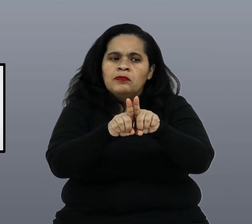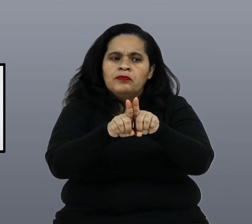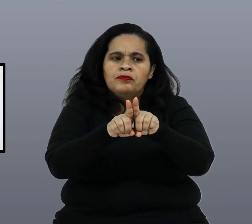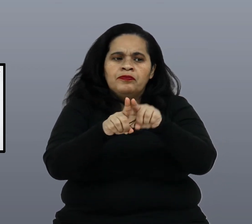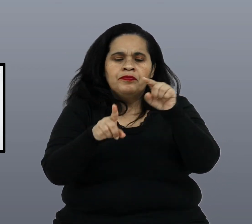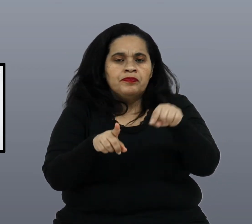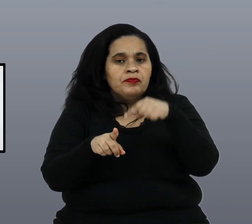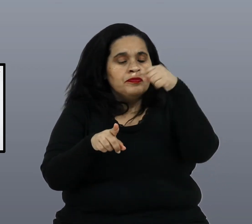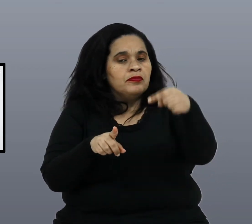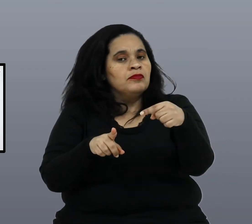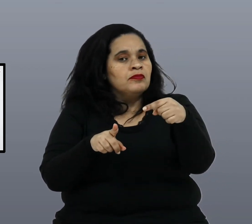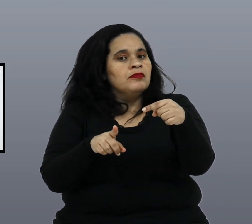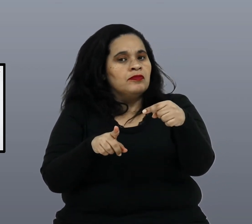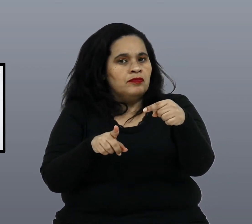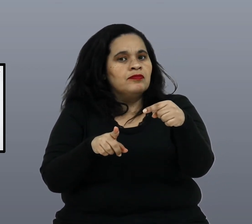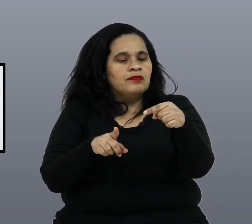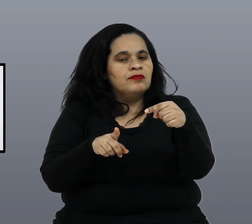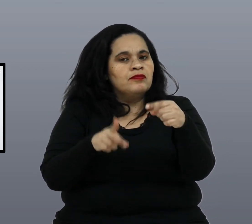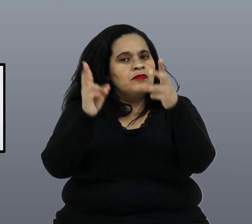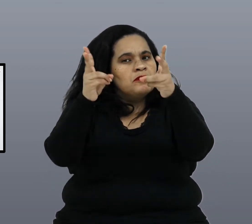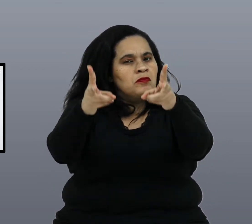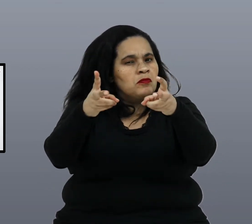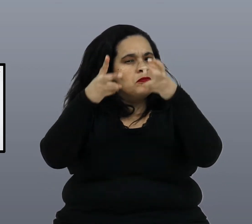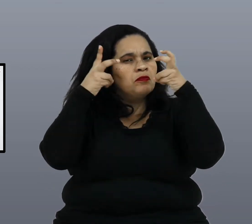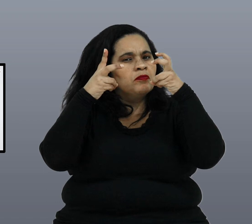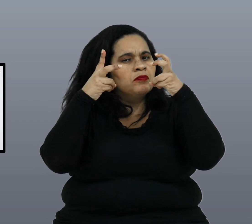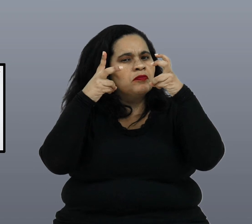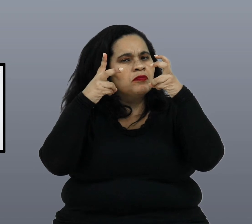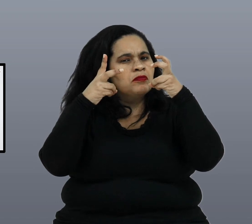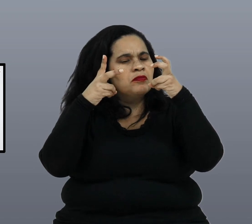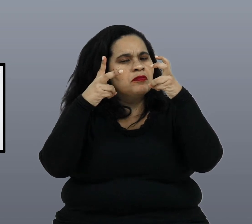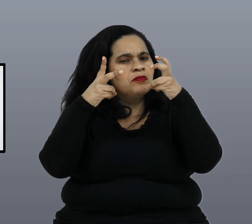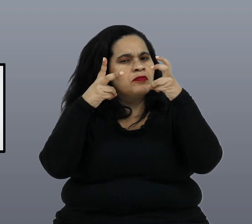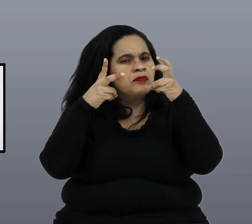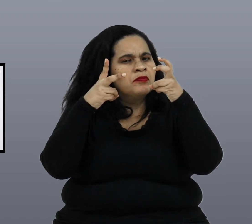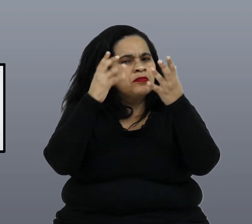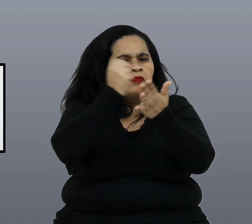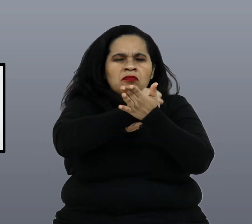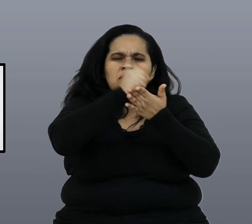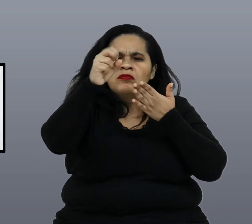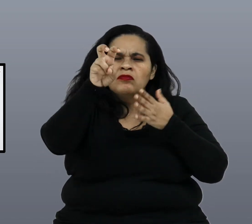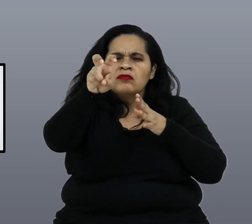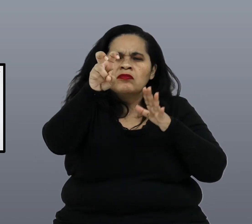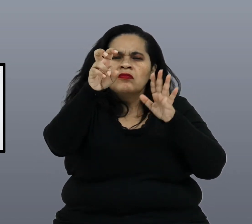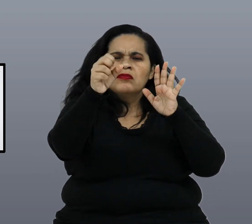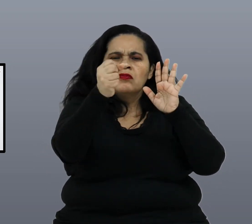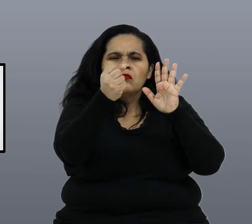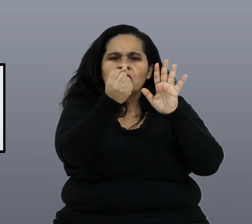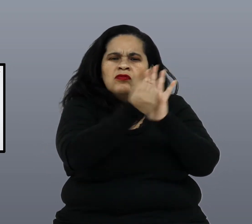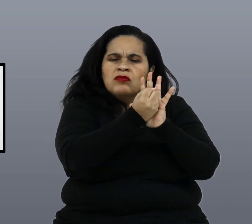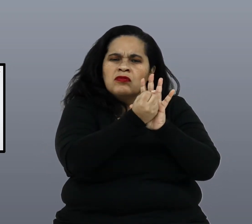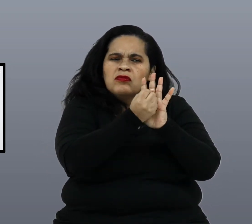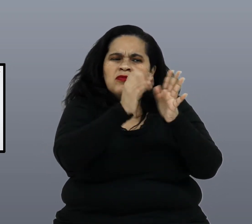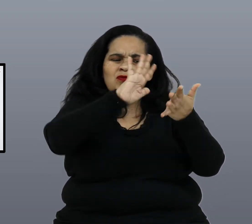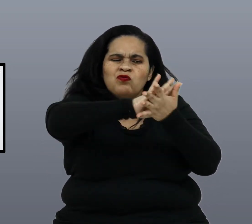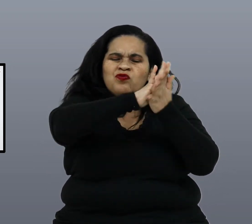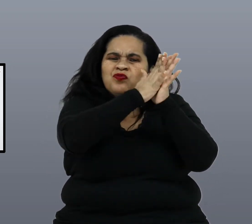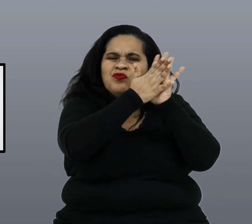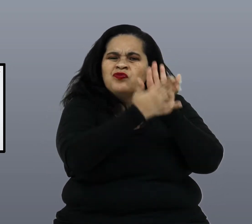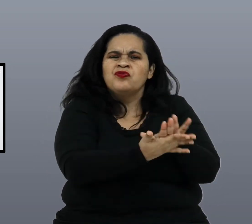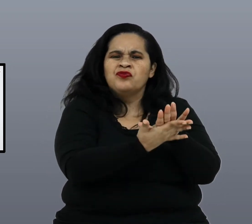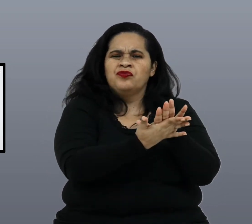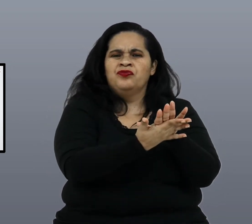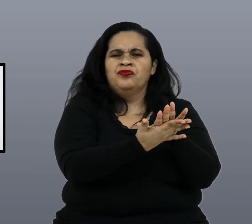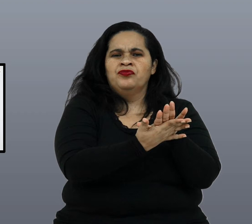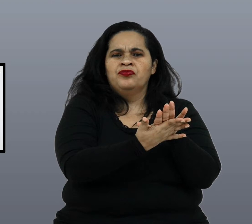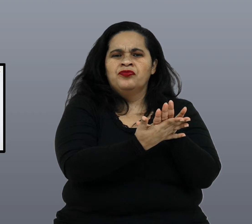vamos encontrar que ele é destruído. Passa 5 séculos, tudo bem, passou muito tempo, mas ele é destruído, né?